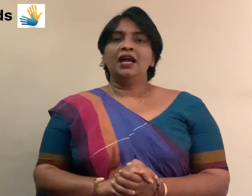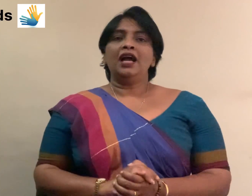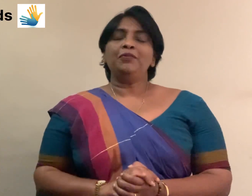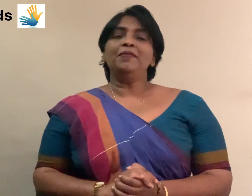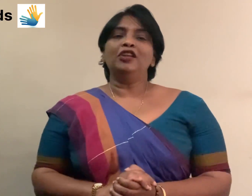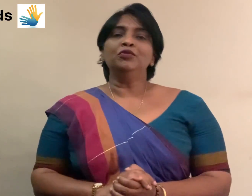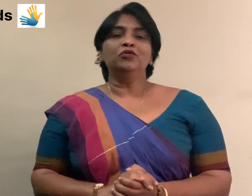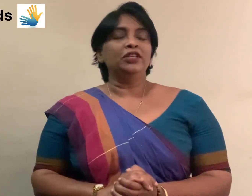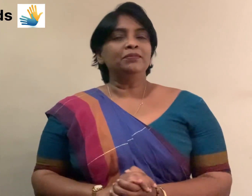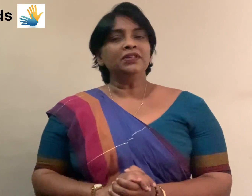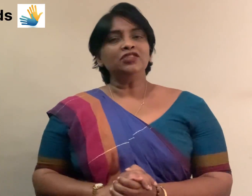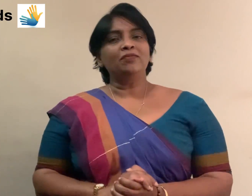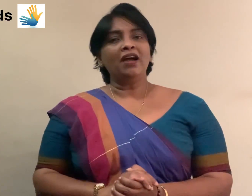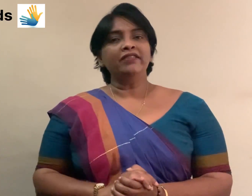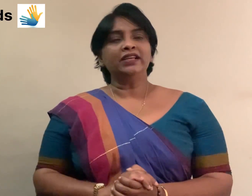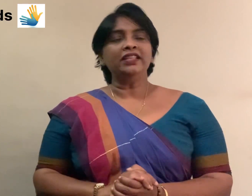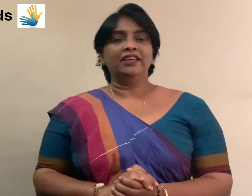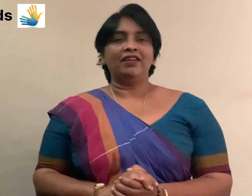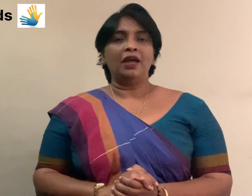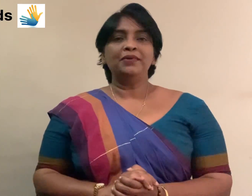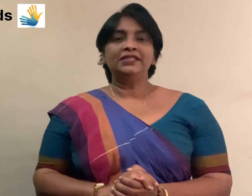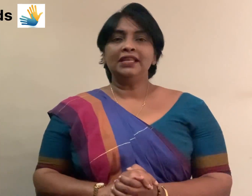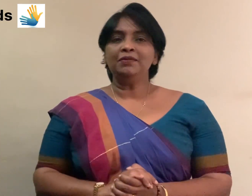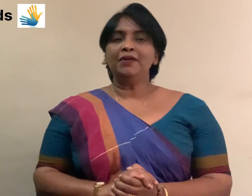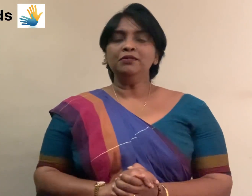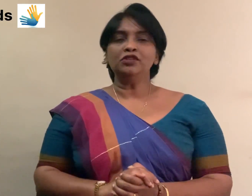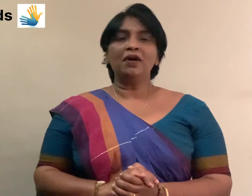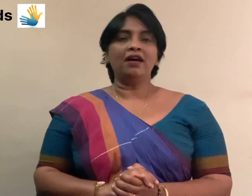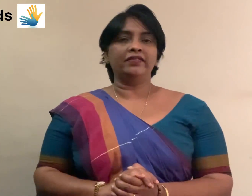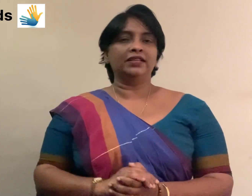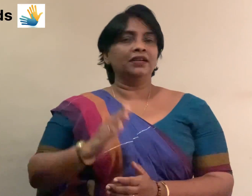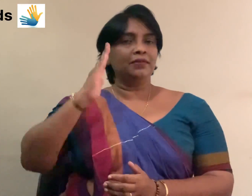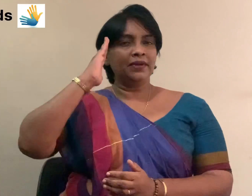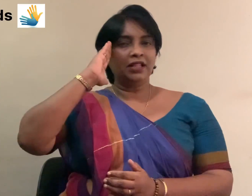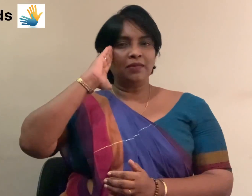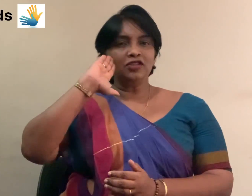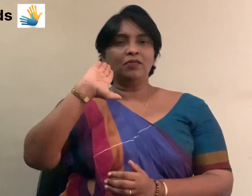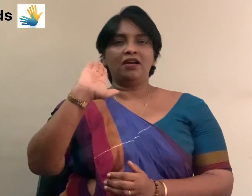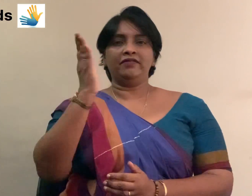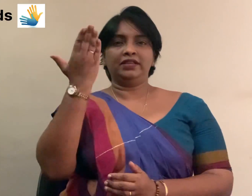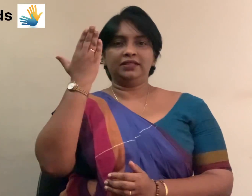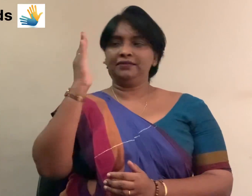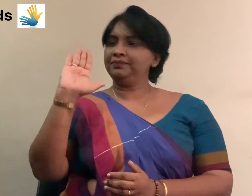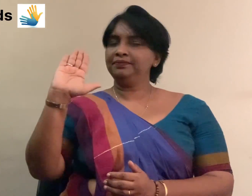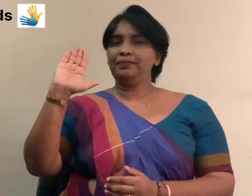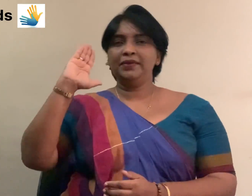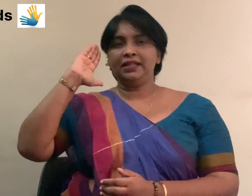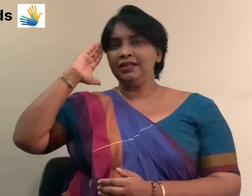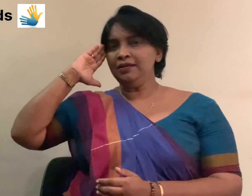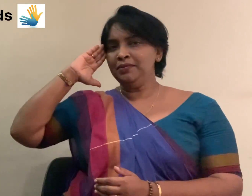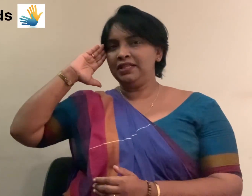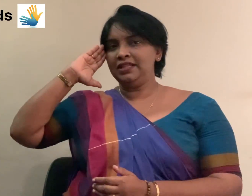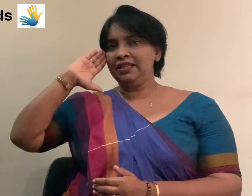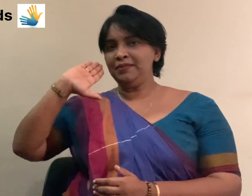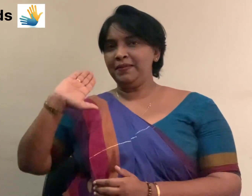අපි බලමු මුලින්ම ස්වභාවික දේවල්. අපි ඉස්සෙල්ලම බලමු ස්වභාවික. මේක තමයි ස්වභාවික. මේ අත මෙතනින් දෙන මේ පැත්තට